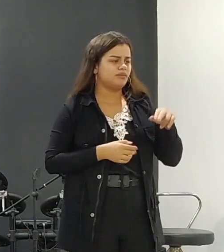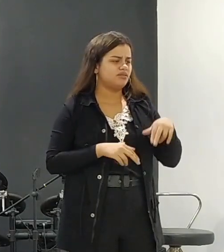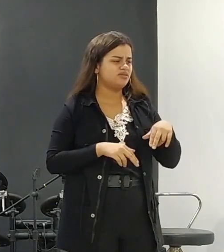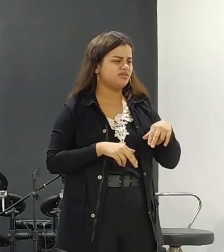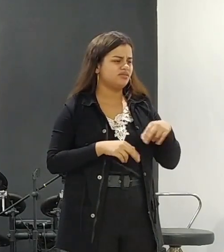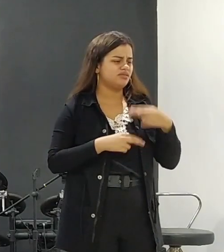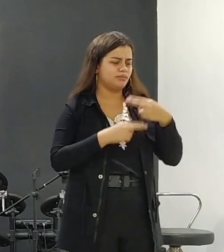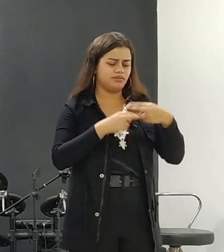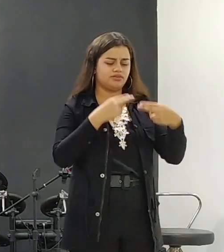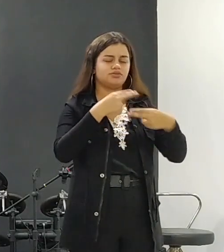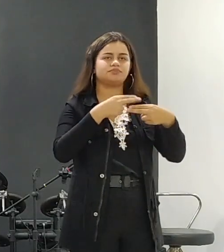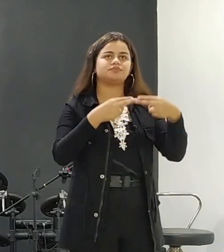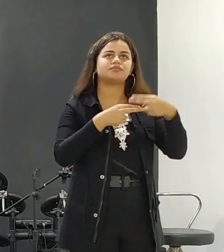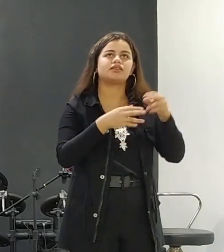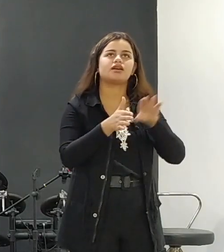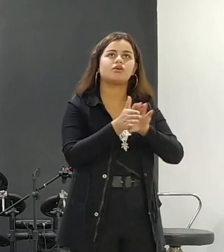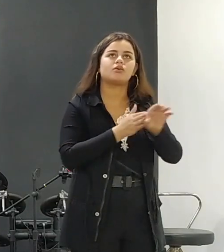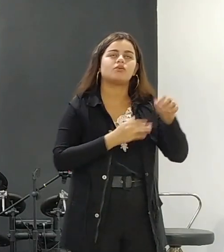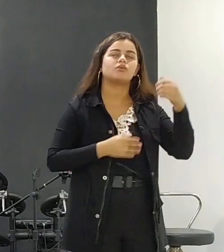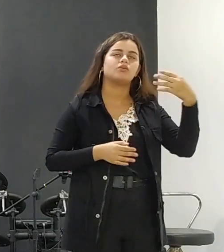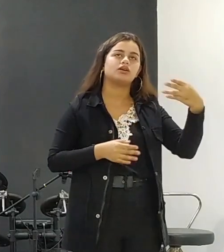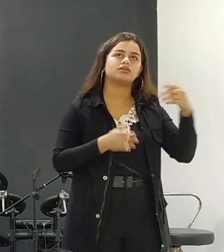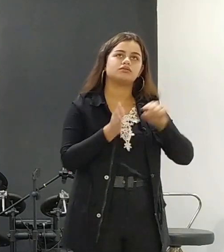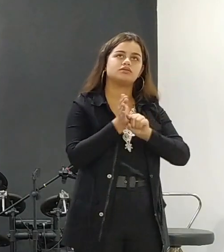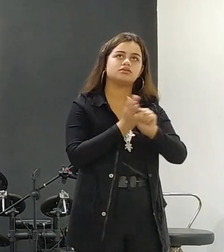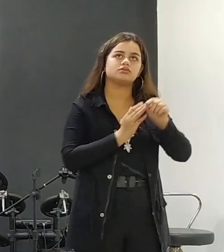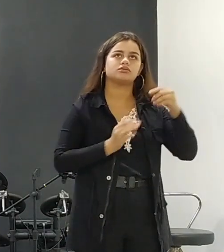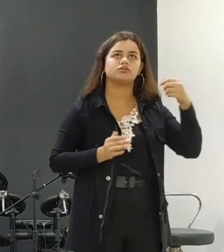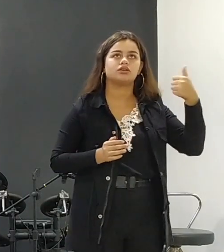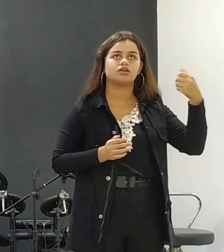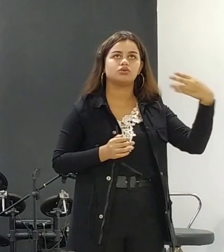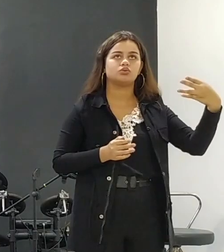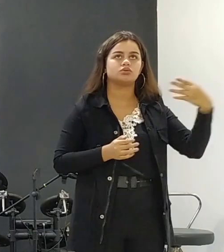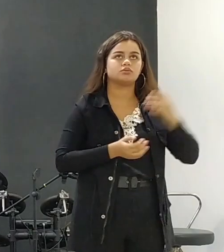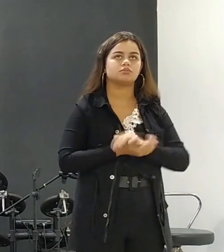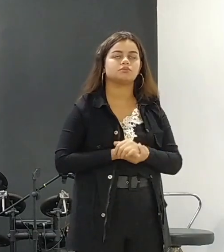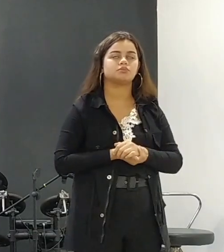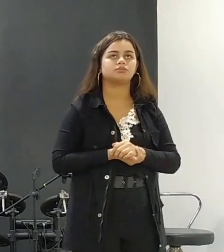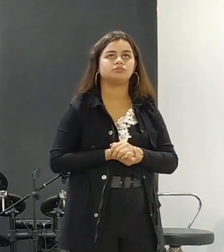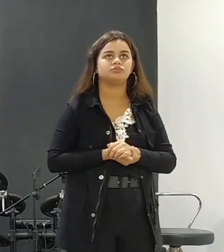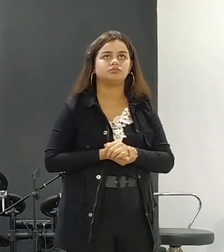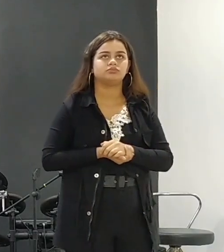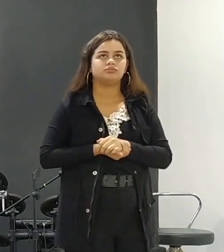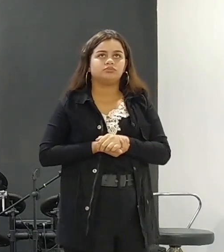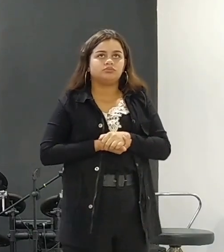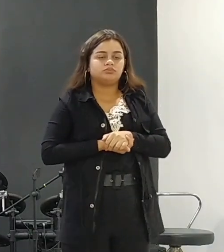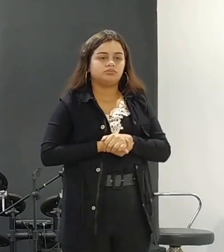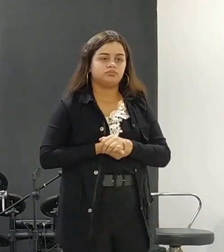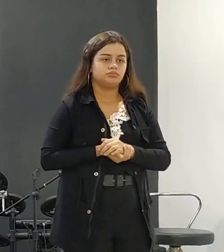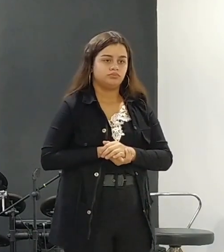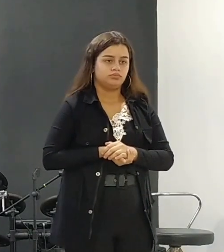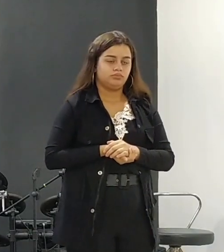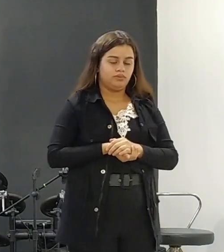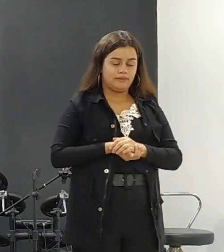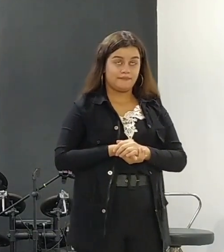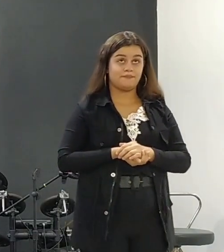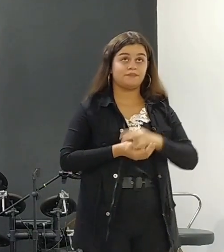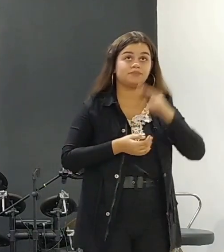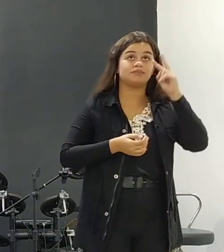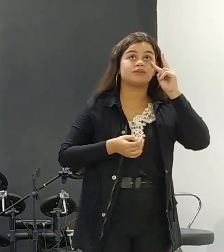4,14. Neemias capítulo 4, versículo 14. Aleluia. Neemias capítulo 4, 14.